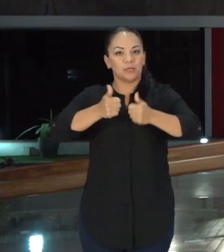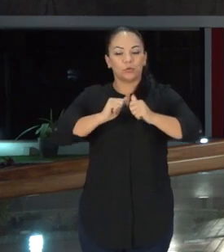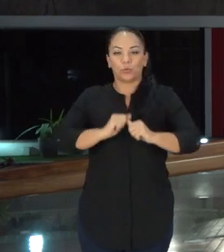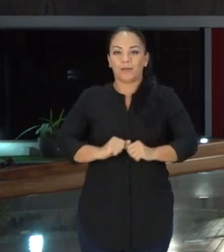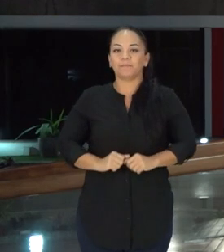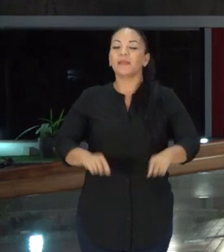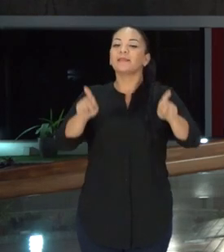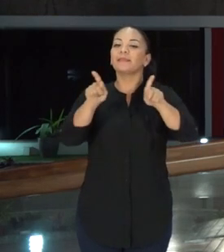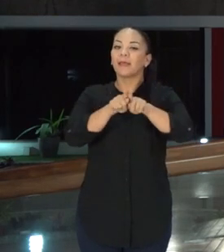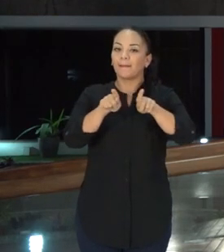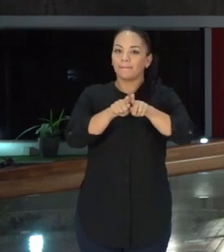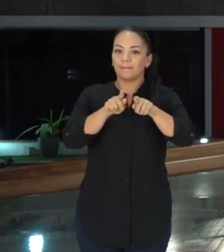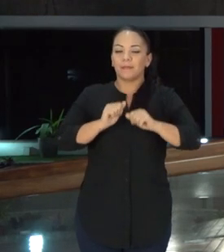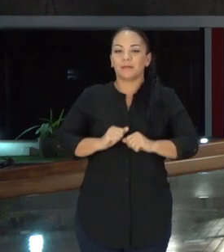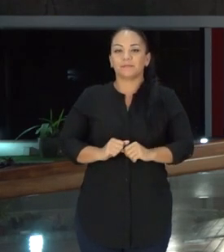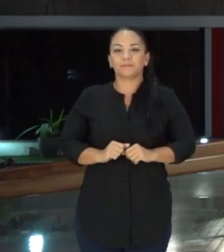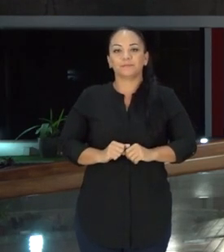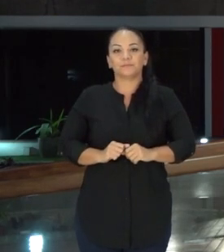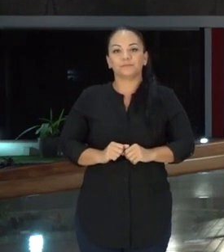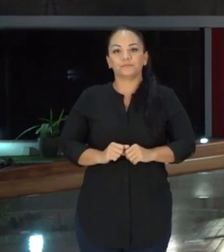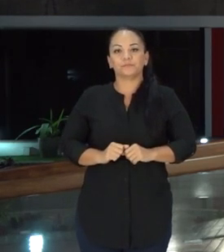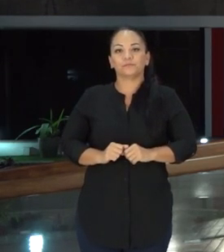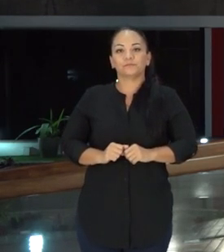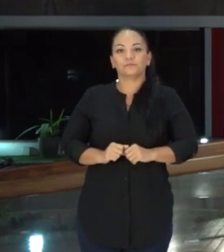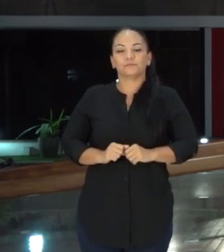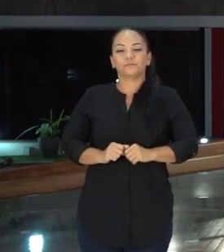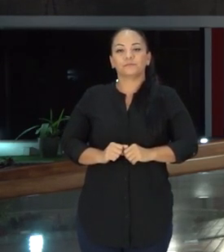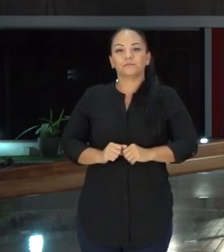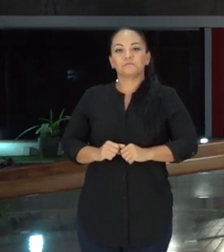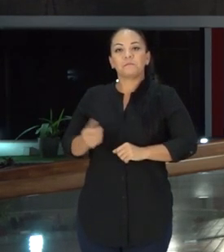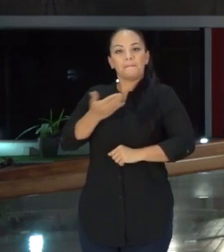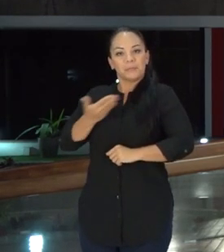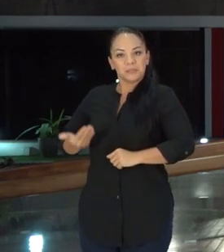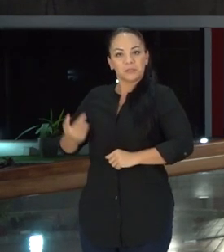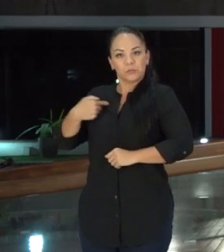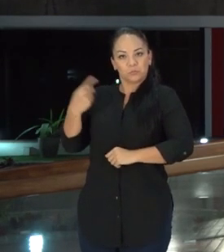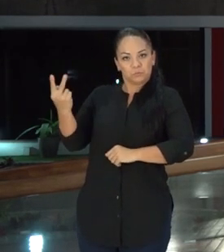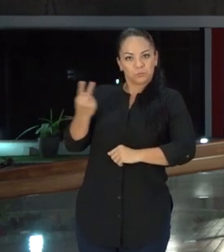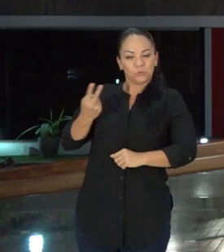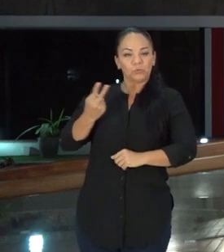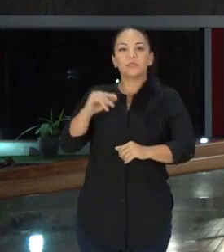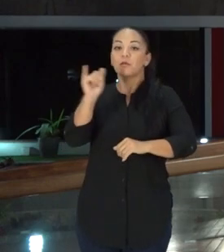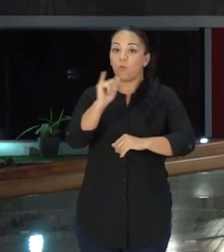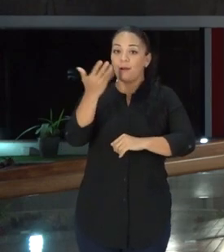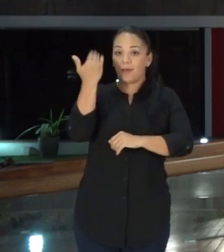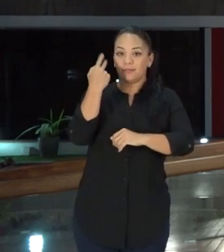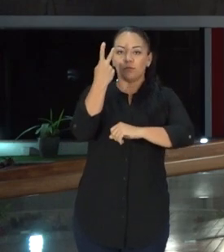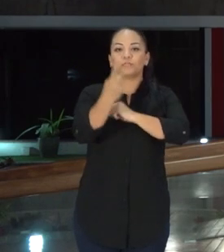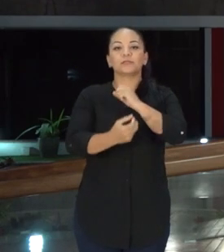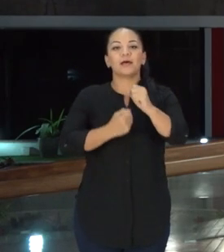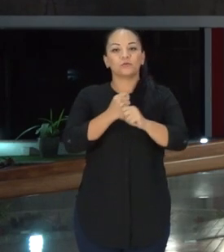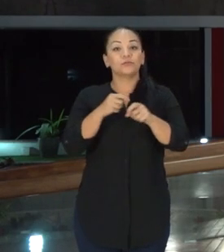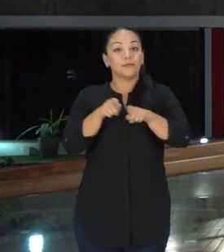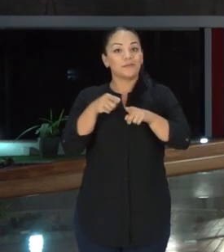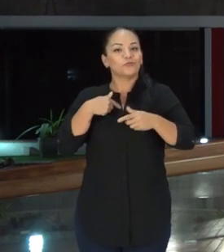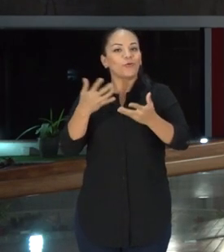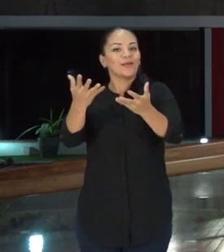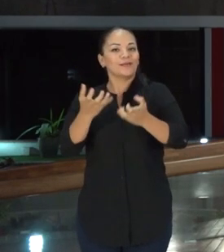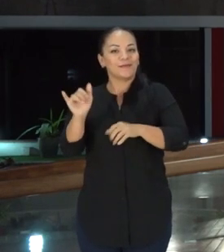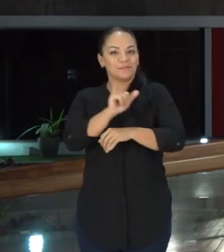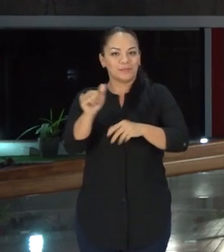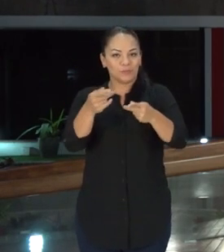embargo, también ambos reconocemos, al igual que lo hice hace 2 años cuando también aspiré,